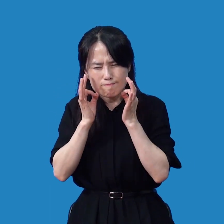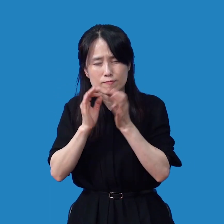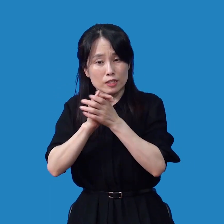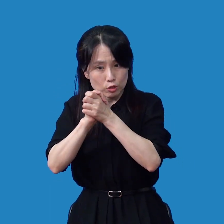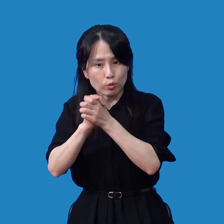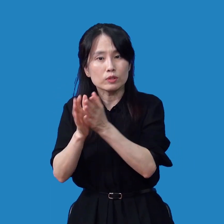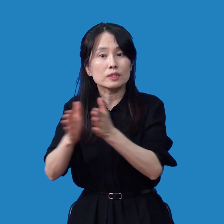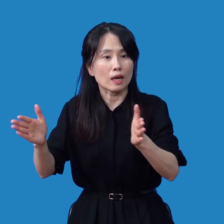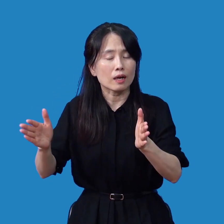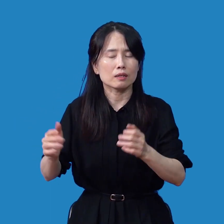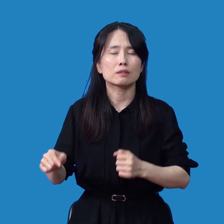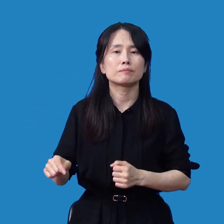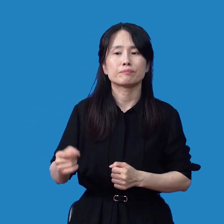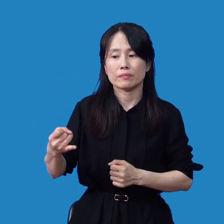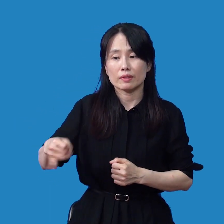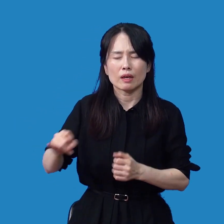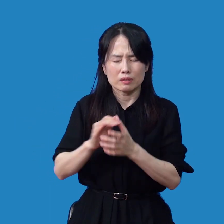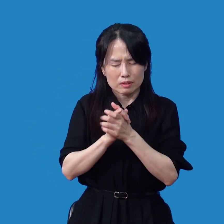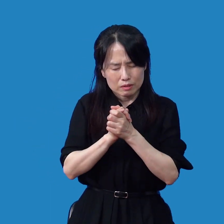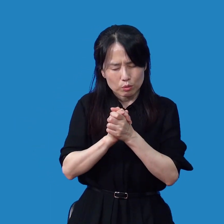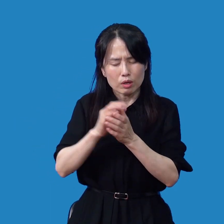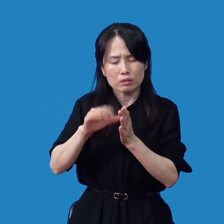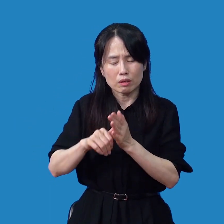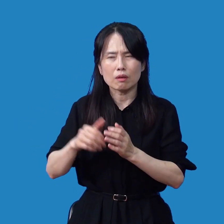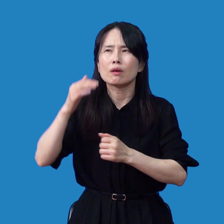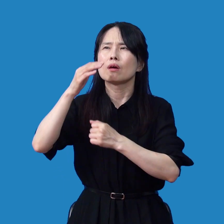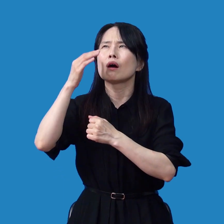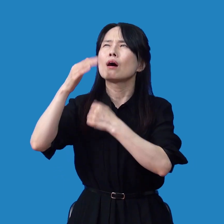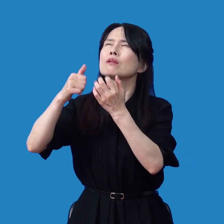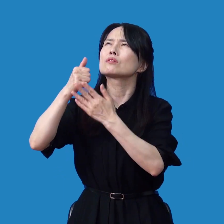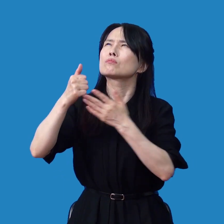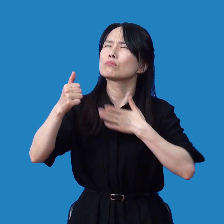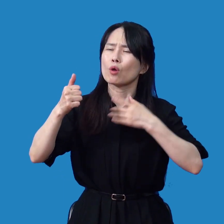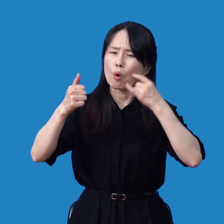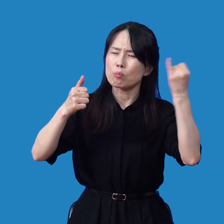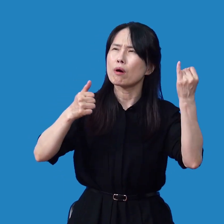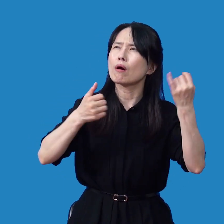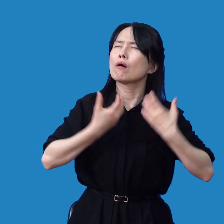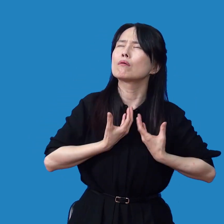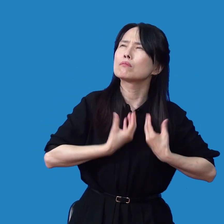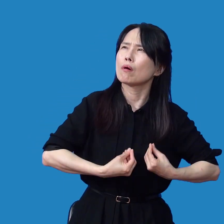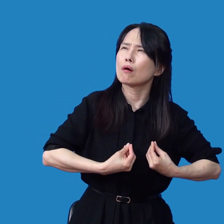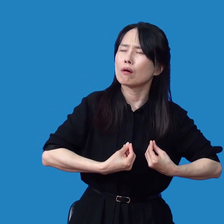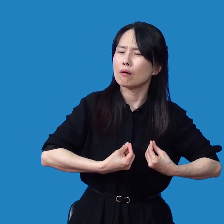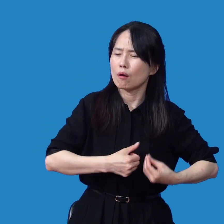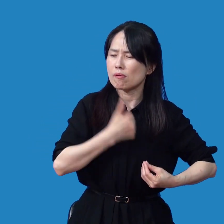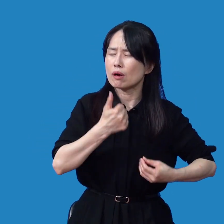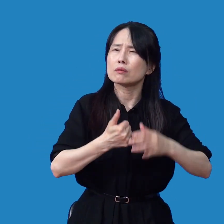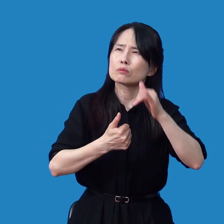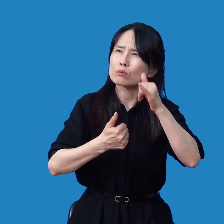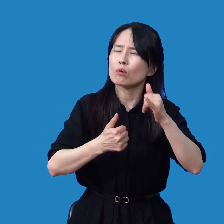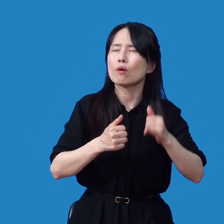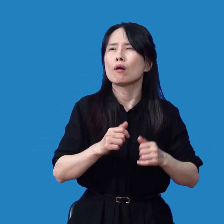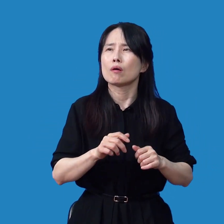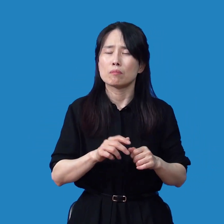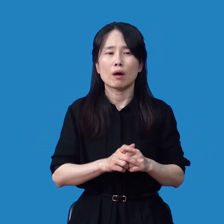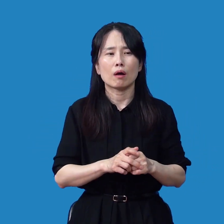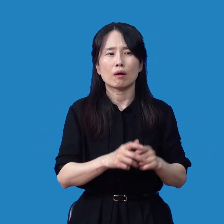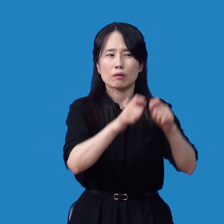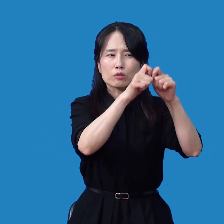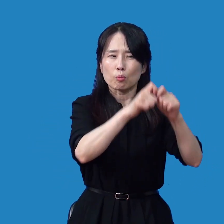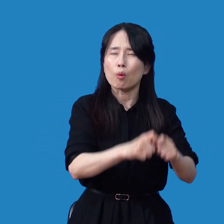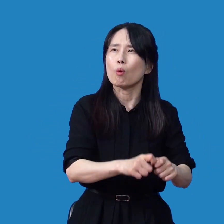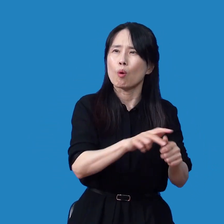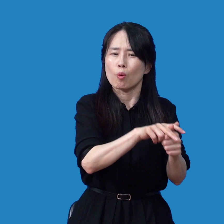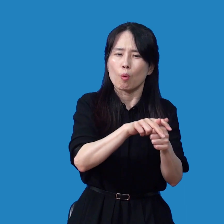그런데 기도할 때에 하나님, 우리 어머니가 지금 실망하고 있습니다. 낙심하고 있습니다. 우리 어머니가 지금 이렇게 되어 있습니다